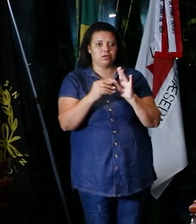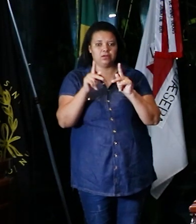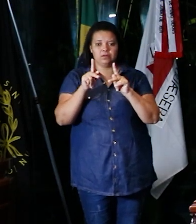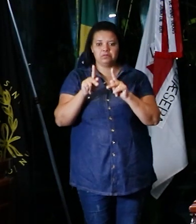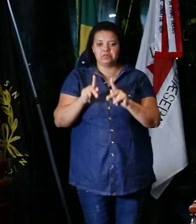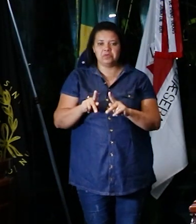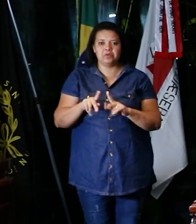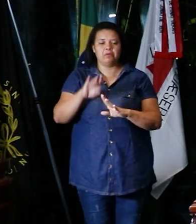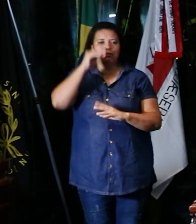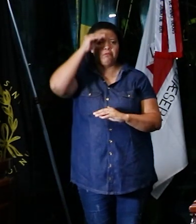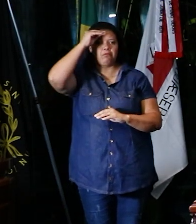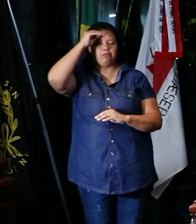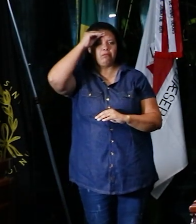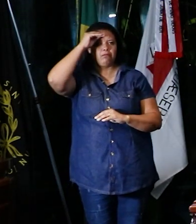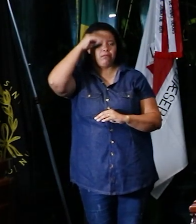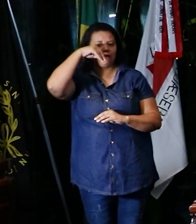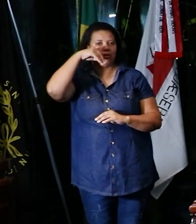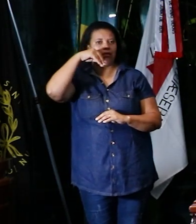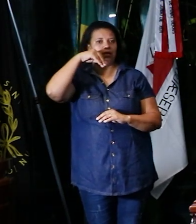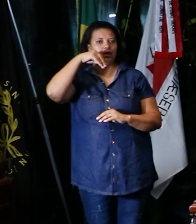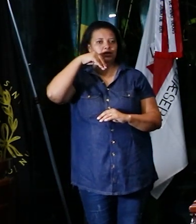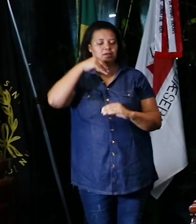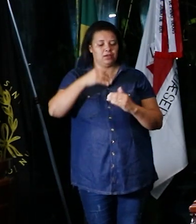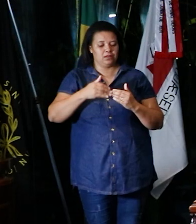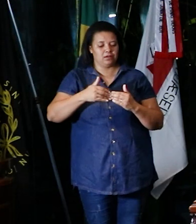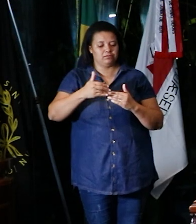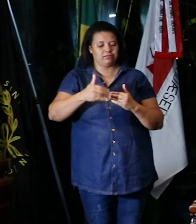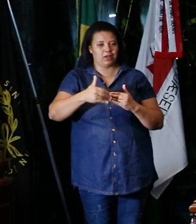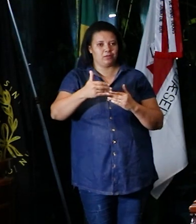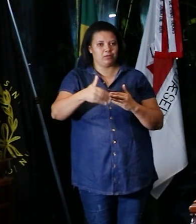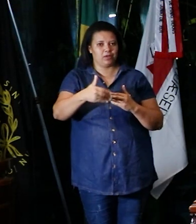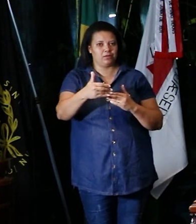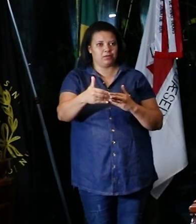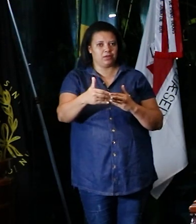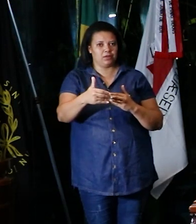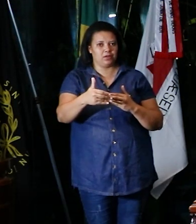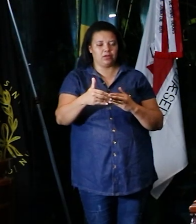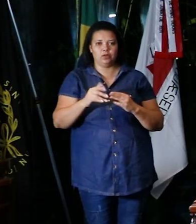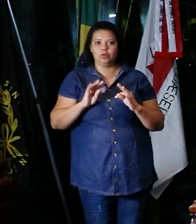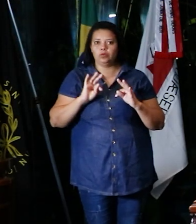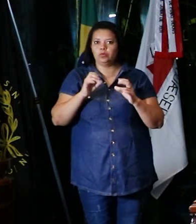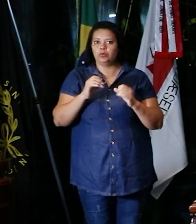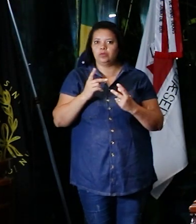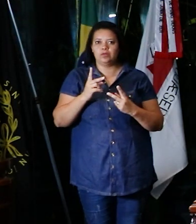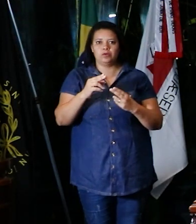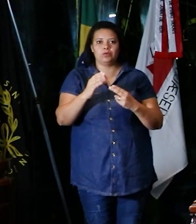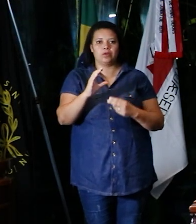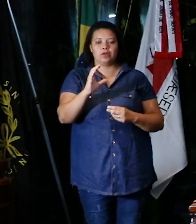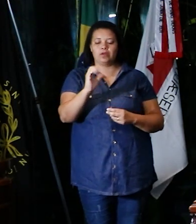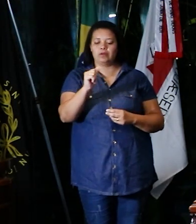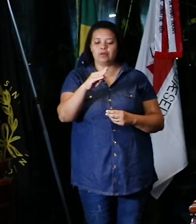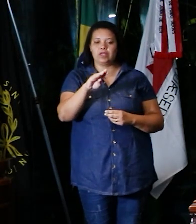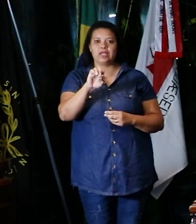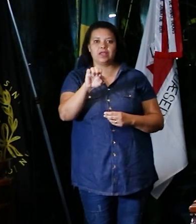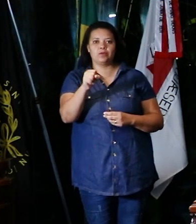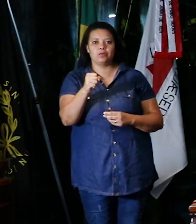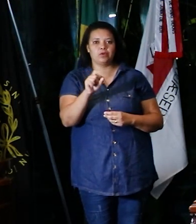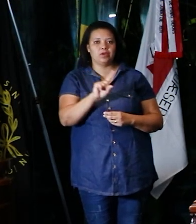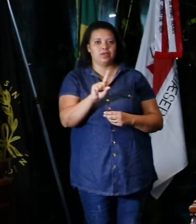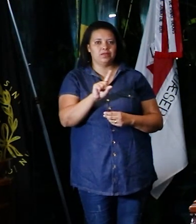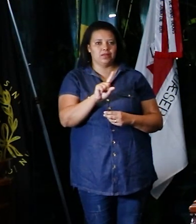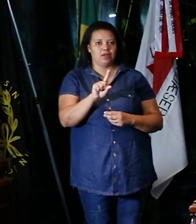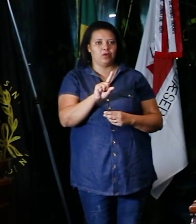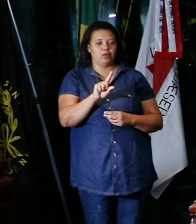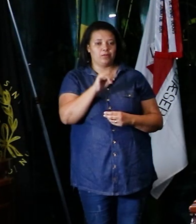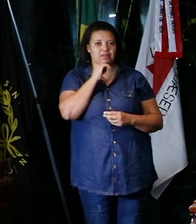esses medíocres de cada fase, nem todo mundo era Camões, não é? Sade